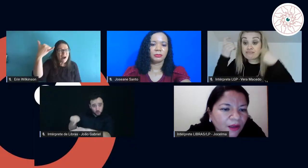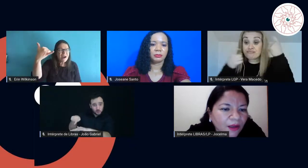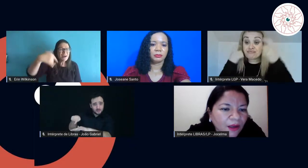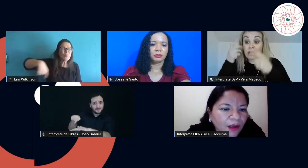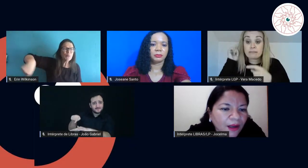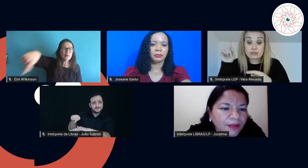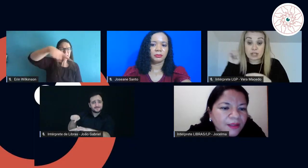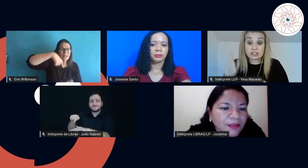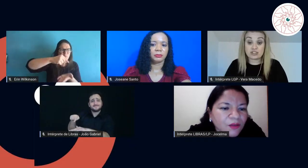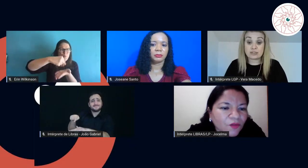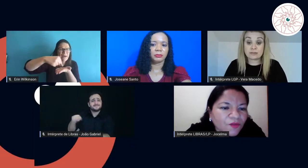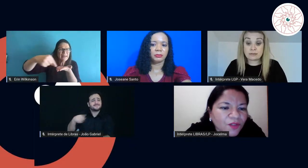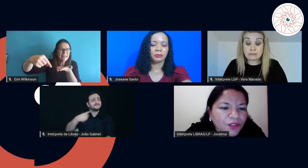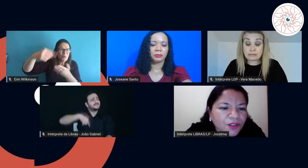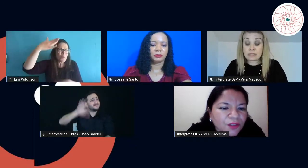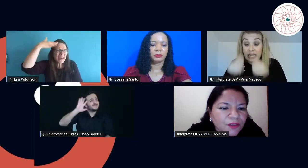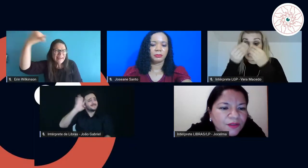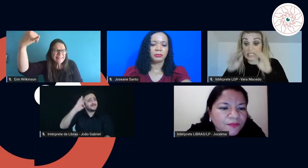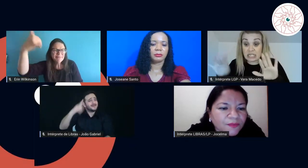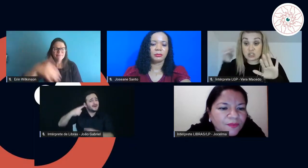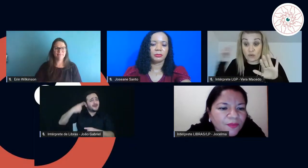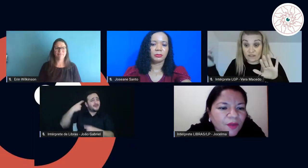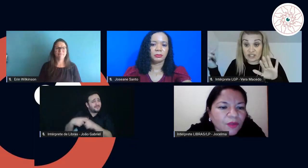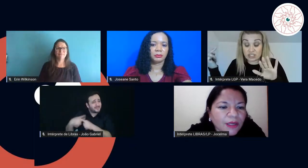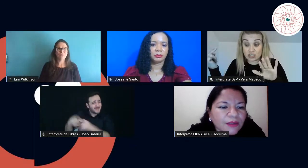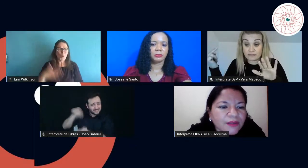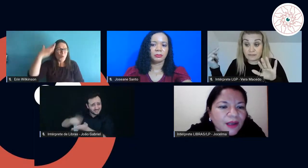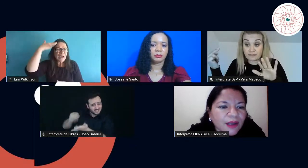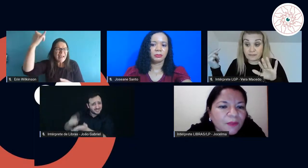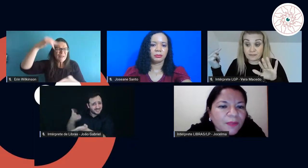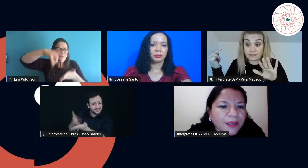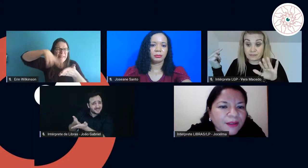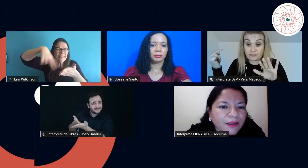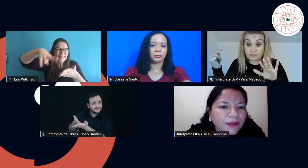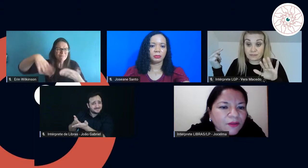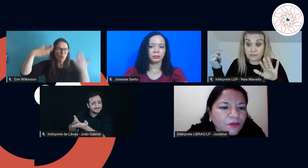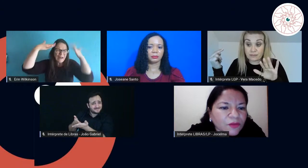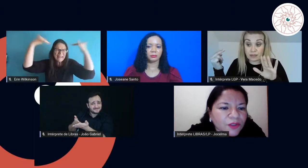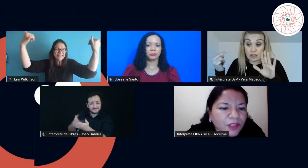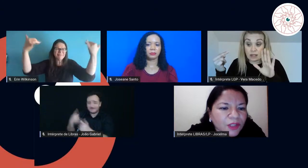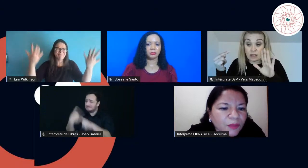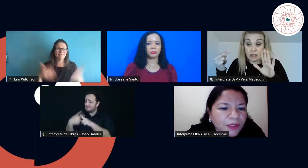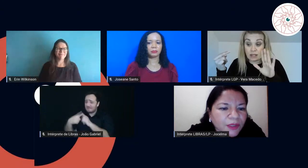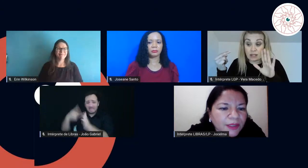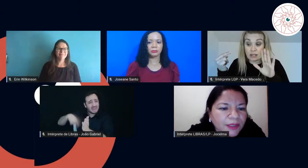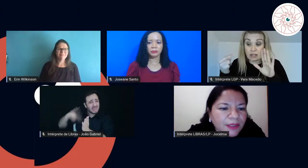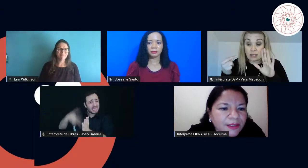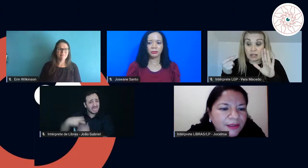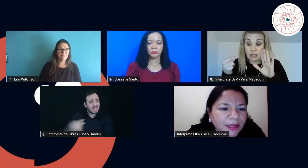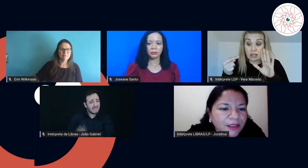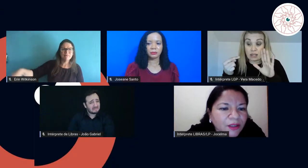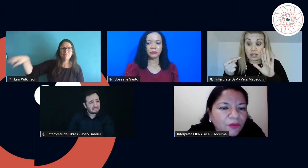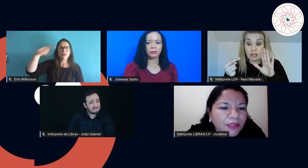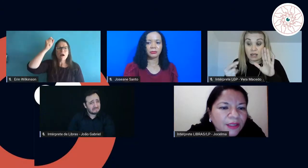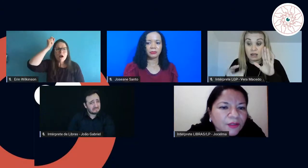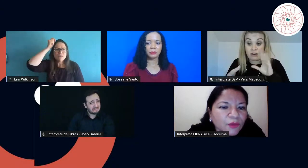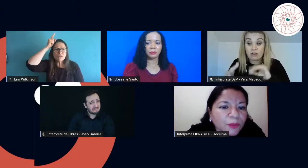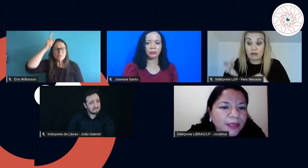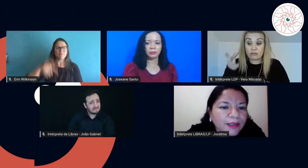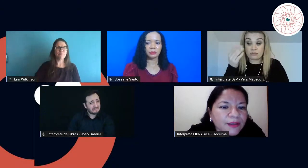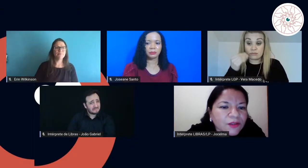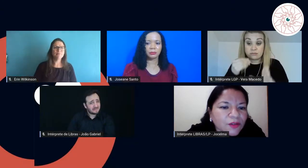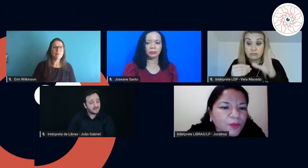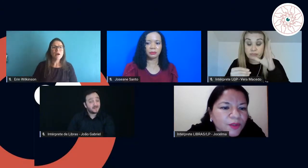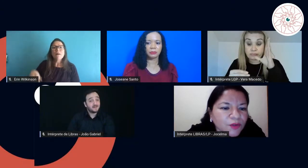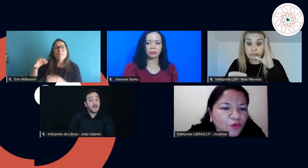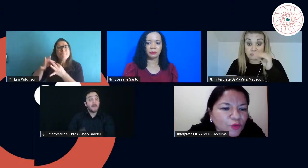importantes. As crianças ouvintes, quando elas aprendem o sistema da escrita da língua na leitura, para eles,